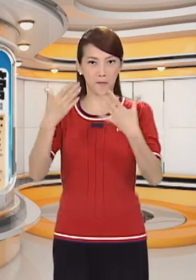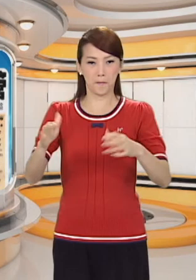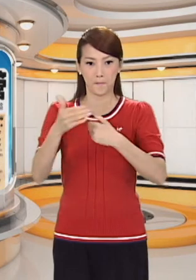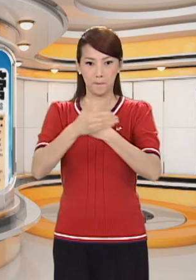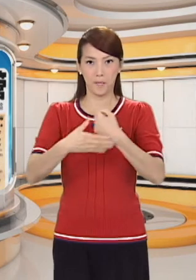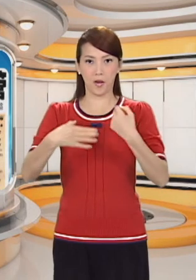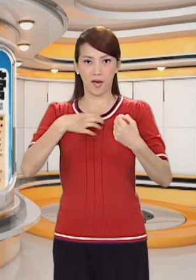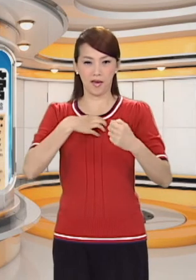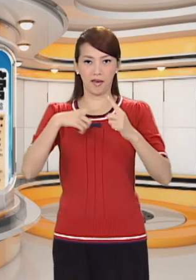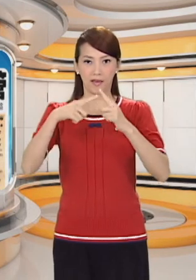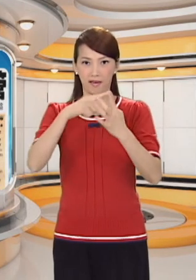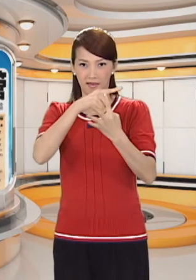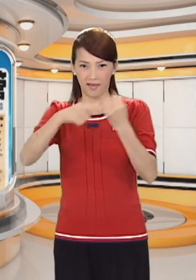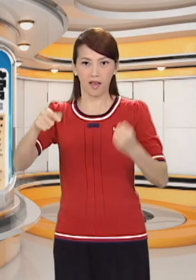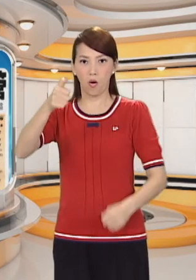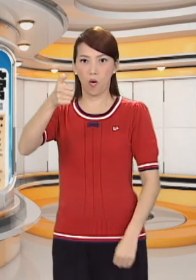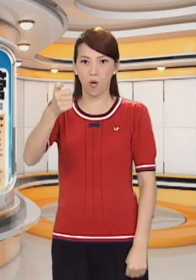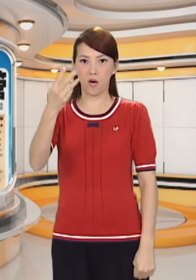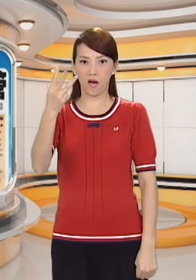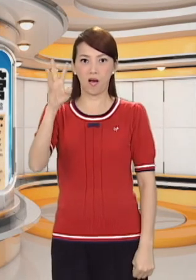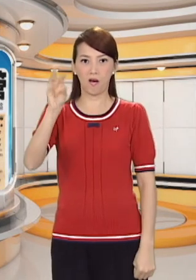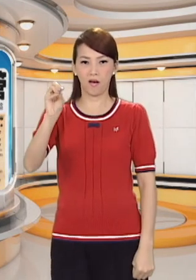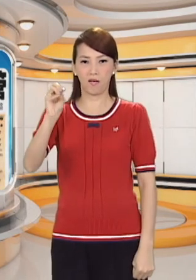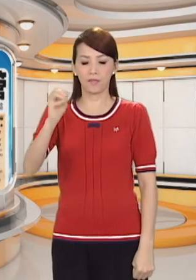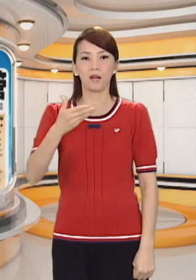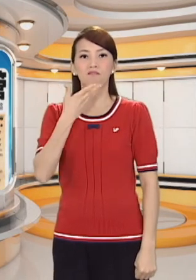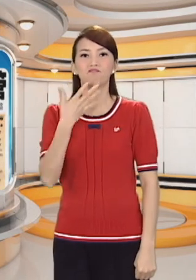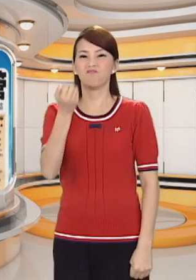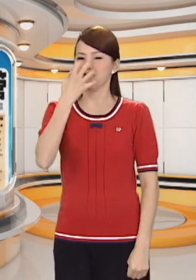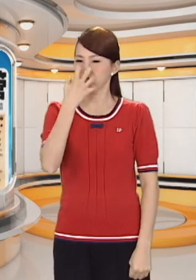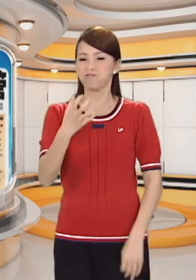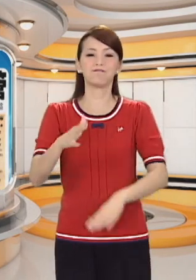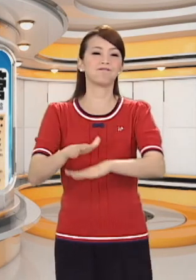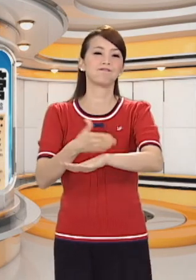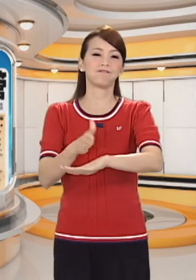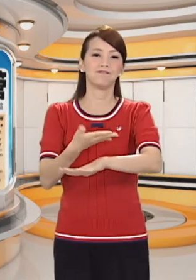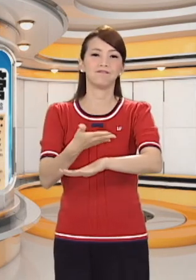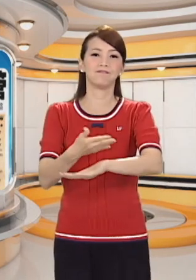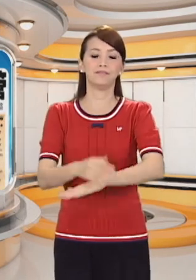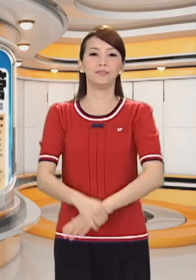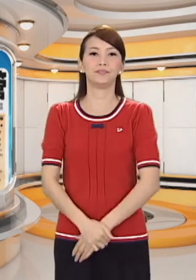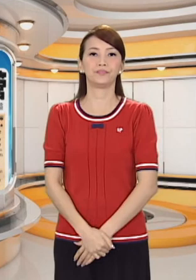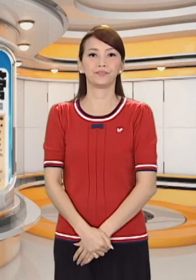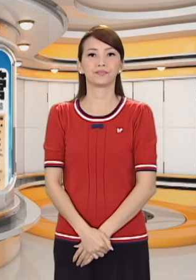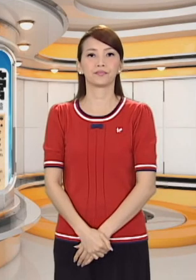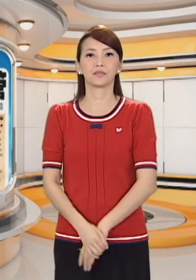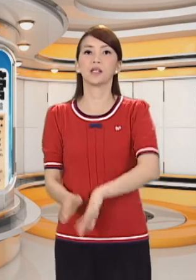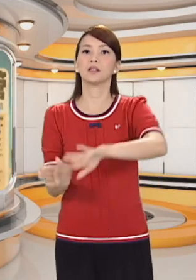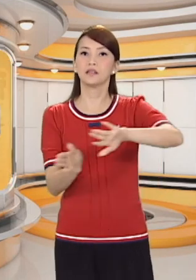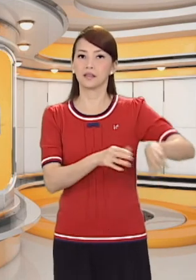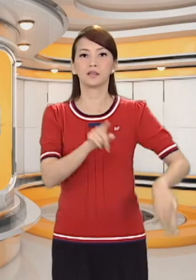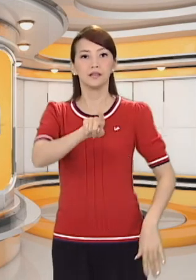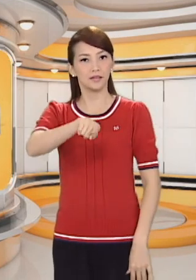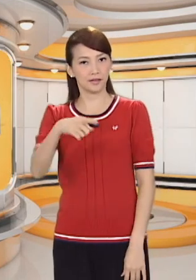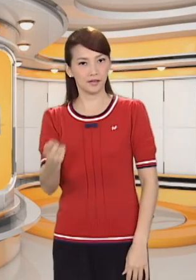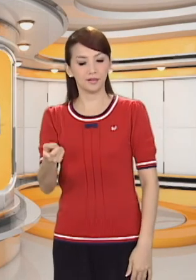的53万名保户权益不会受损。而看完了报纸头条，继续来关